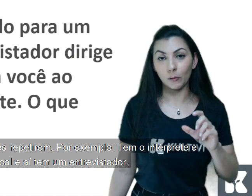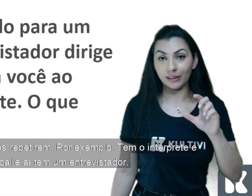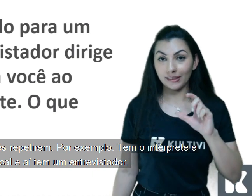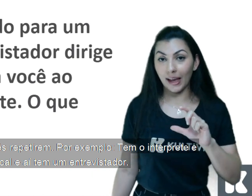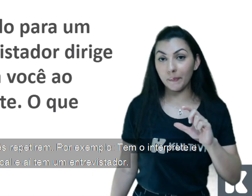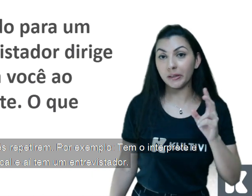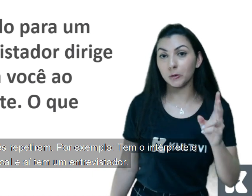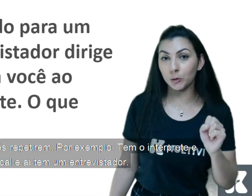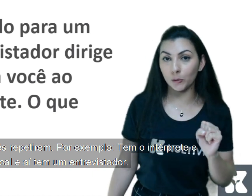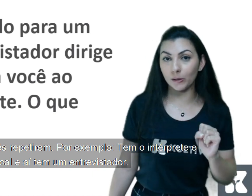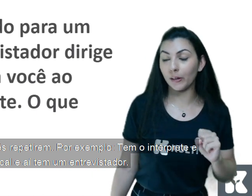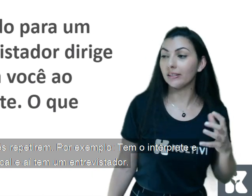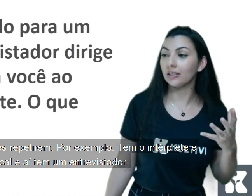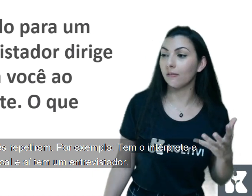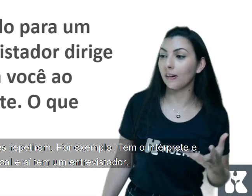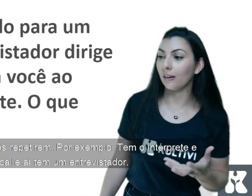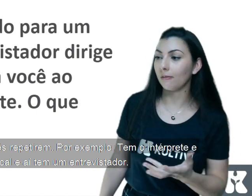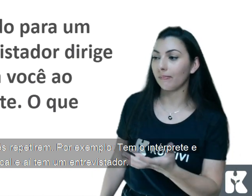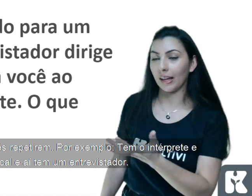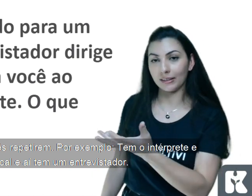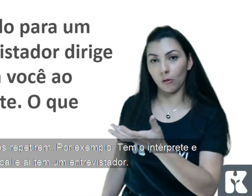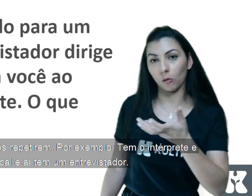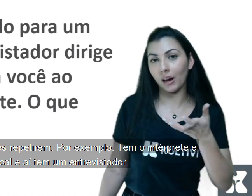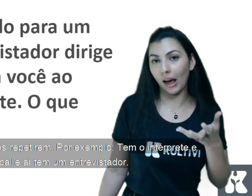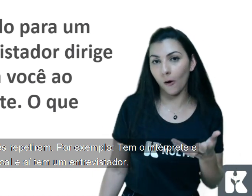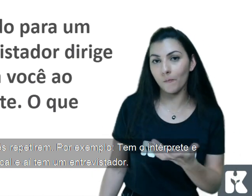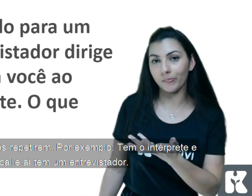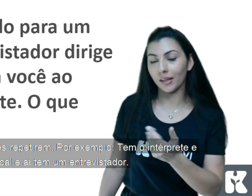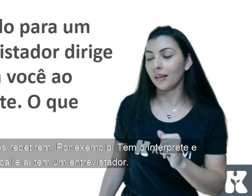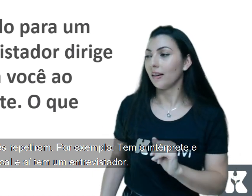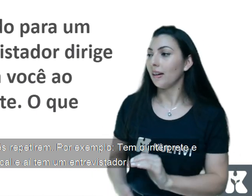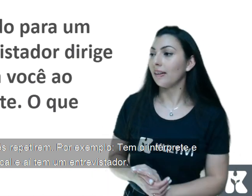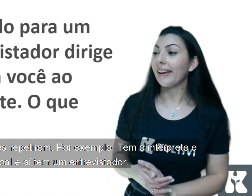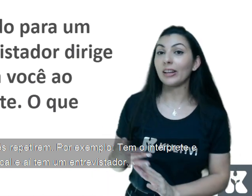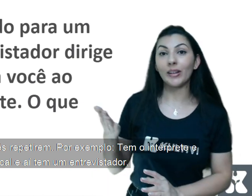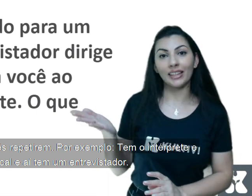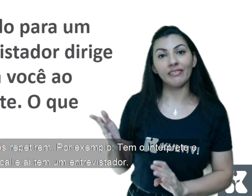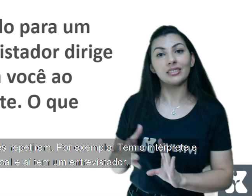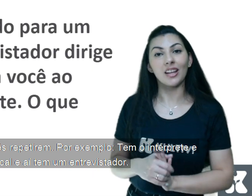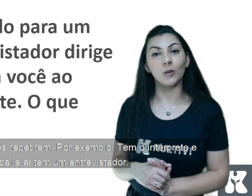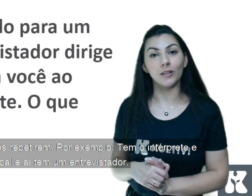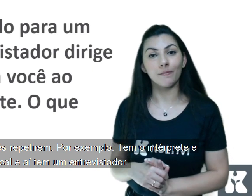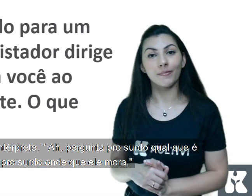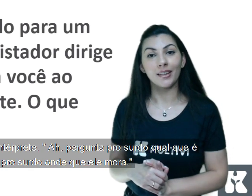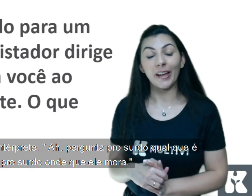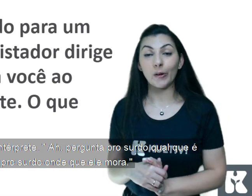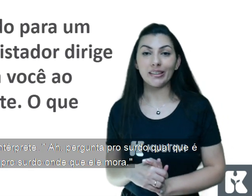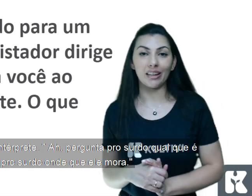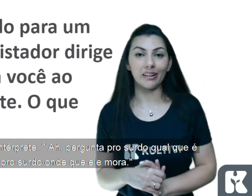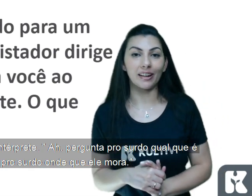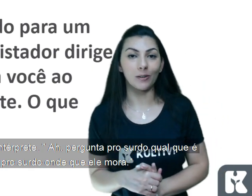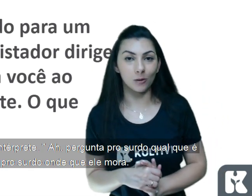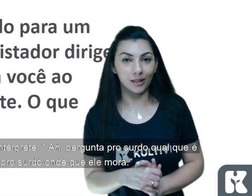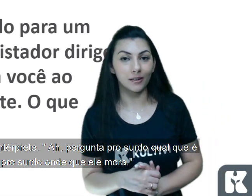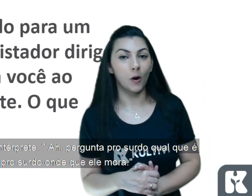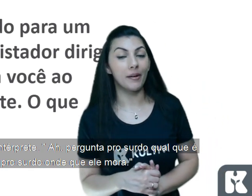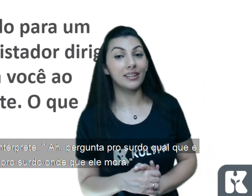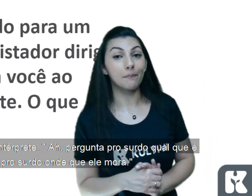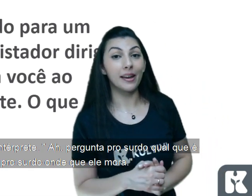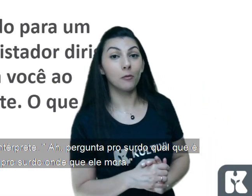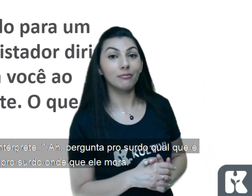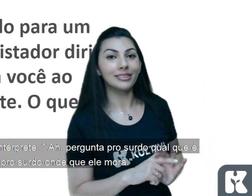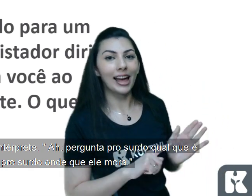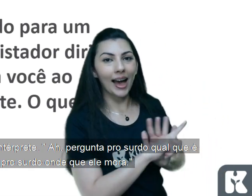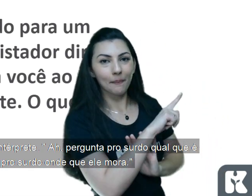exemplo, tem um intérprete e o surdo, eles vão até um local e aí tem um entrevistador. E o entrevistador